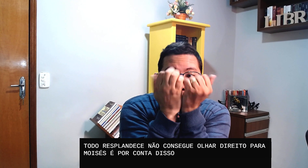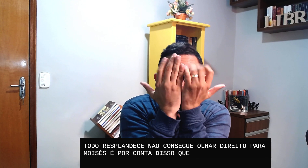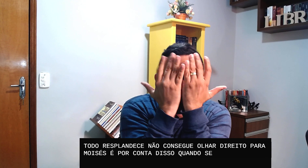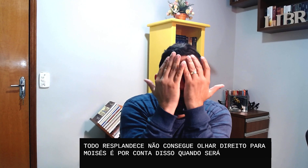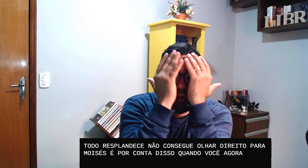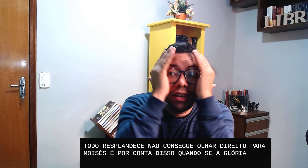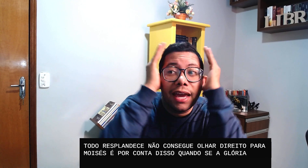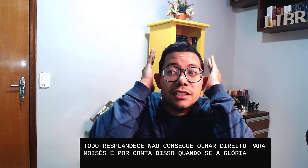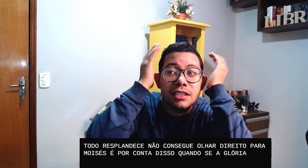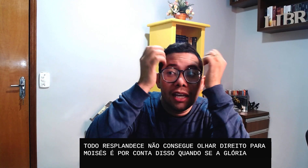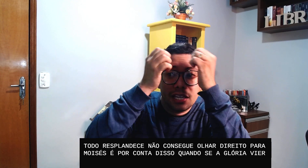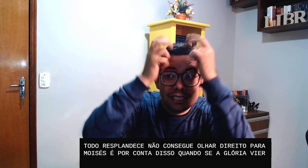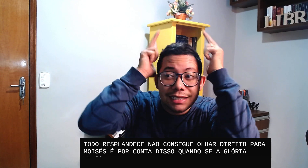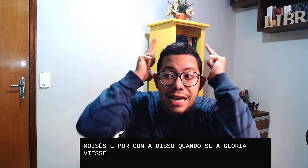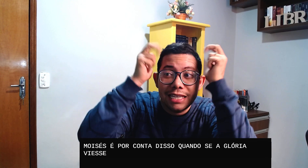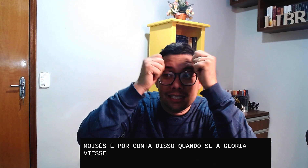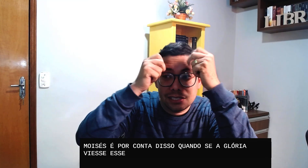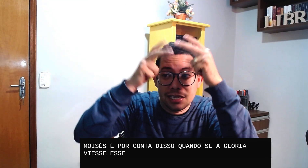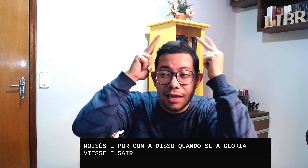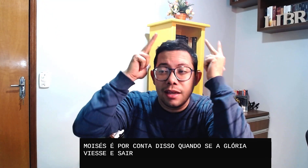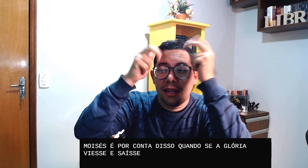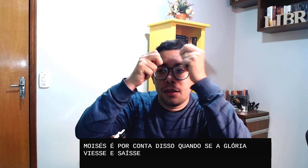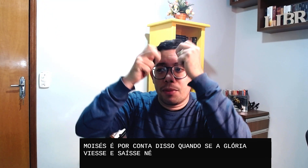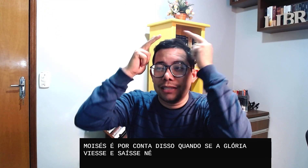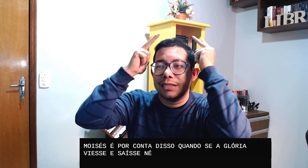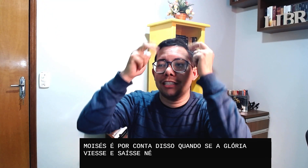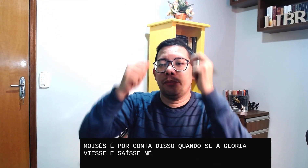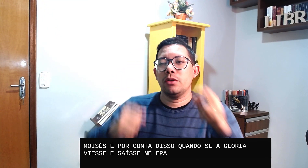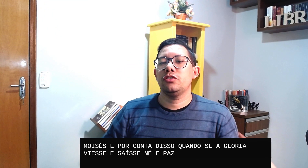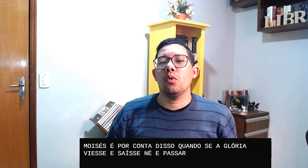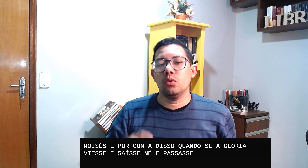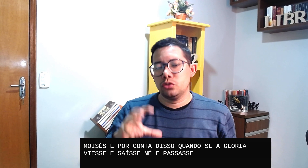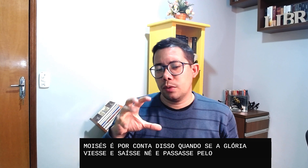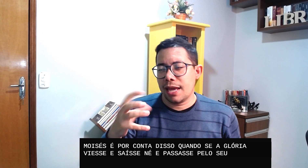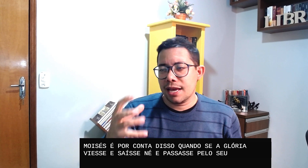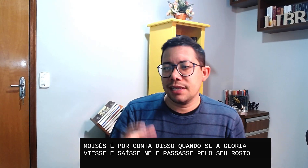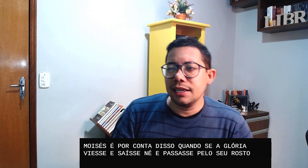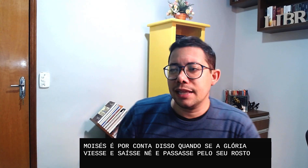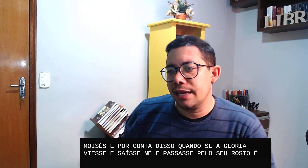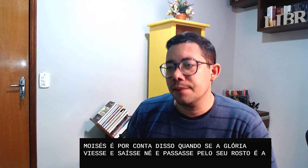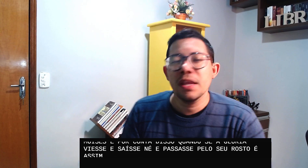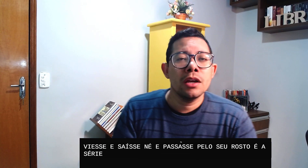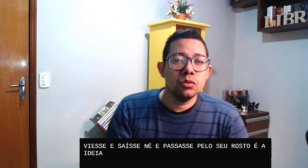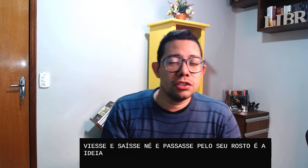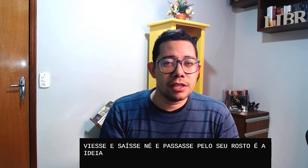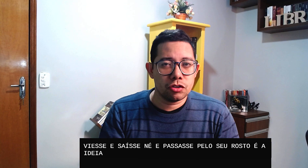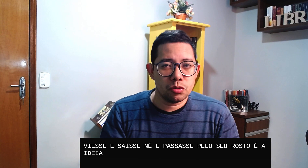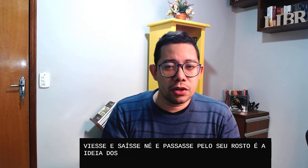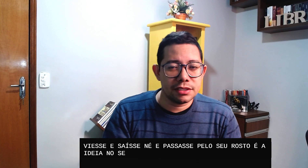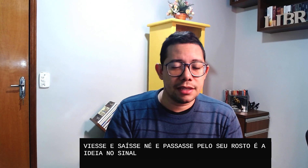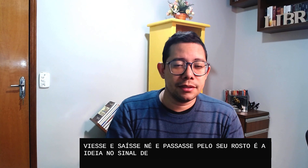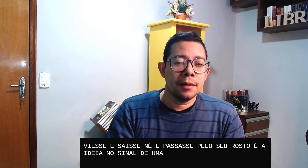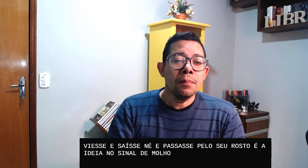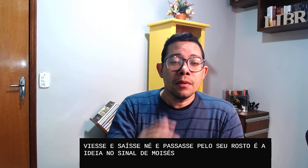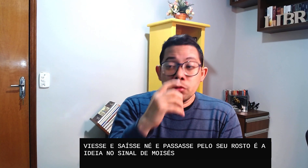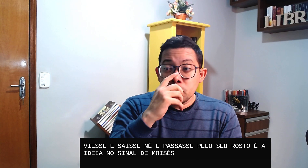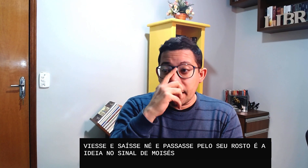glória viesse e saísse, né? E passasse pelo seu rosto. Essa é a ideia do sinal de Moisés. Muito bem,